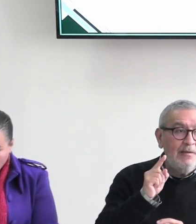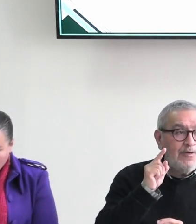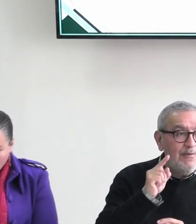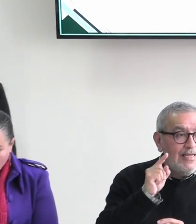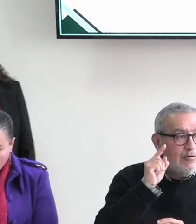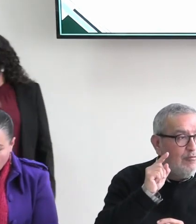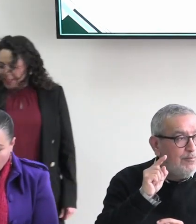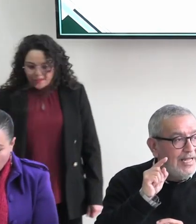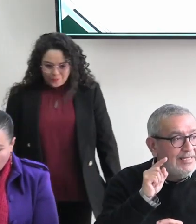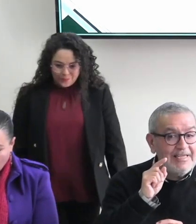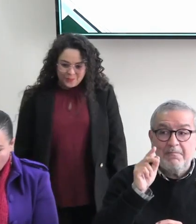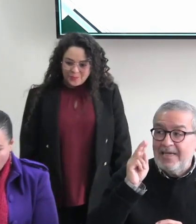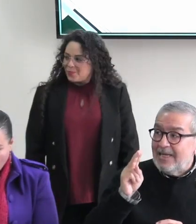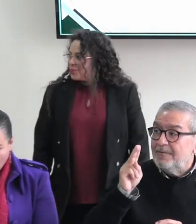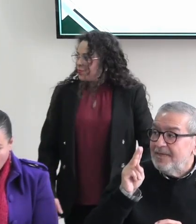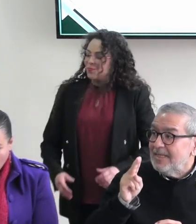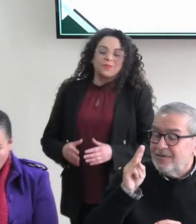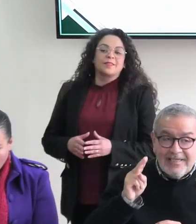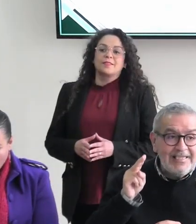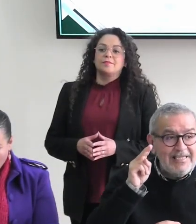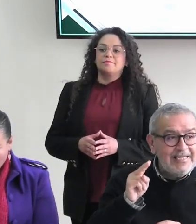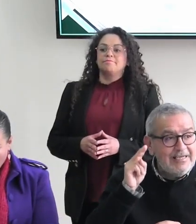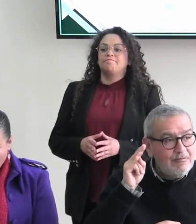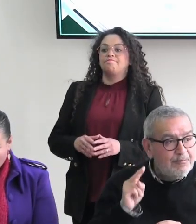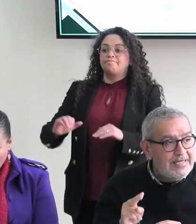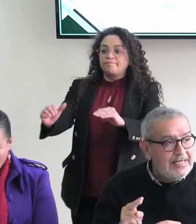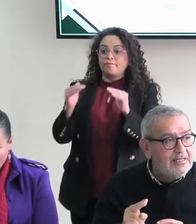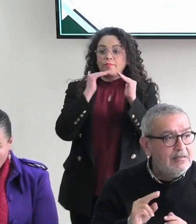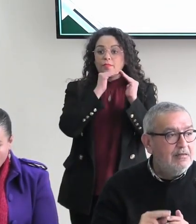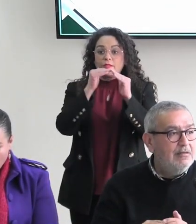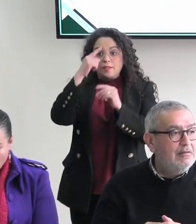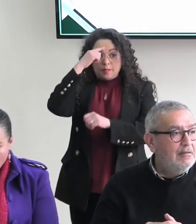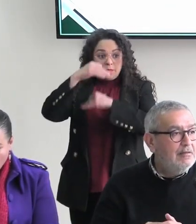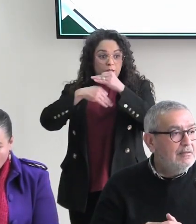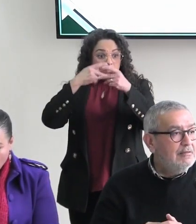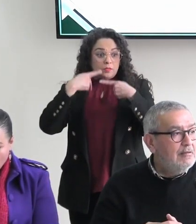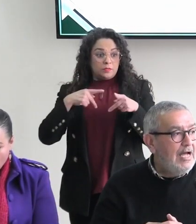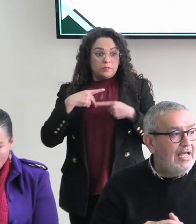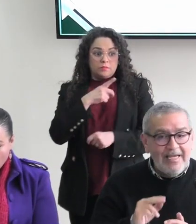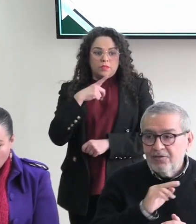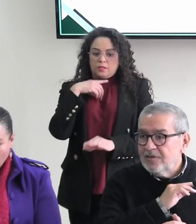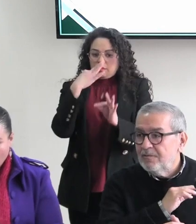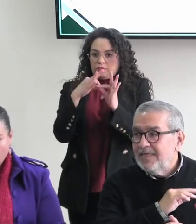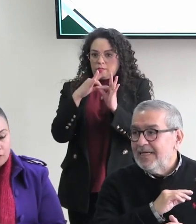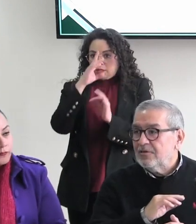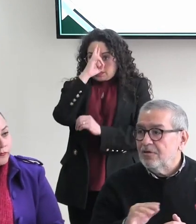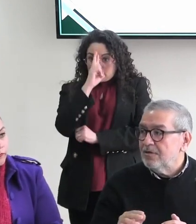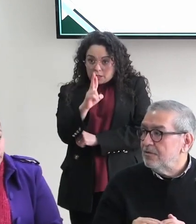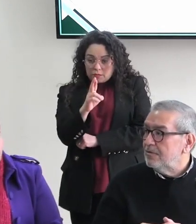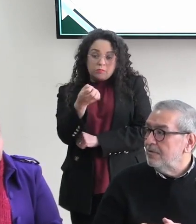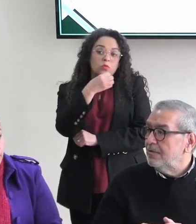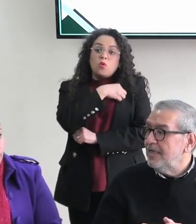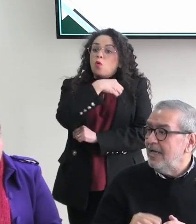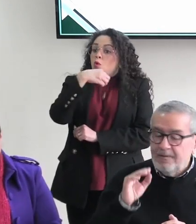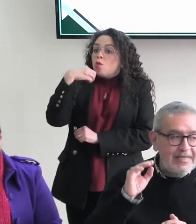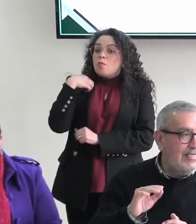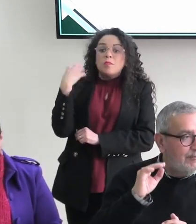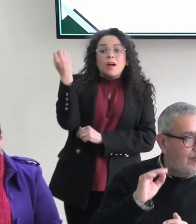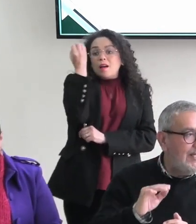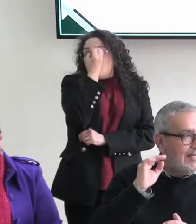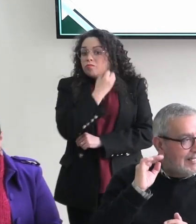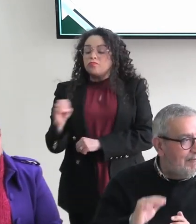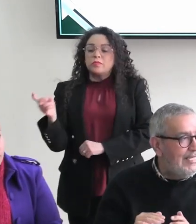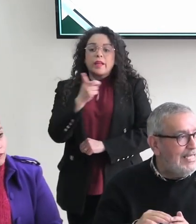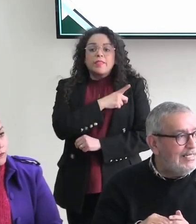la vivienda privada cumpla, también la vivienda social tiene que cumplir. Eso es obligatorio. Y la